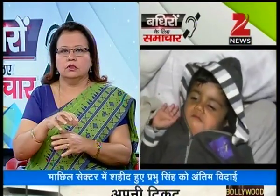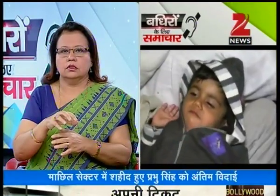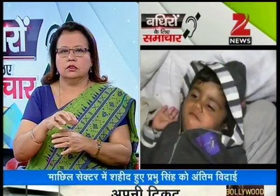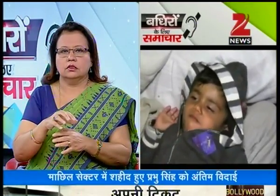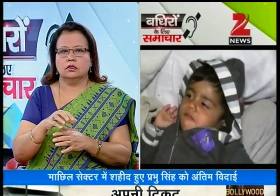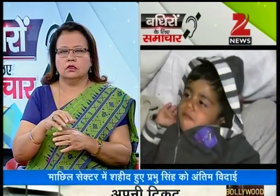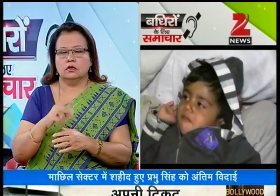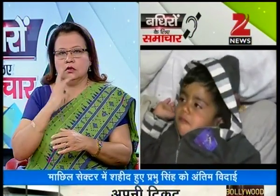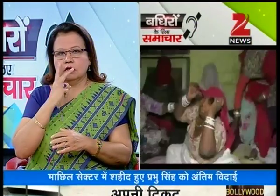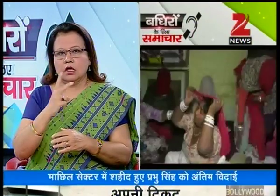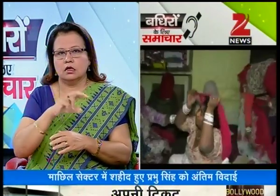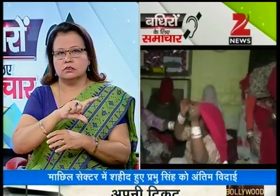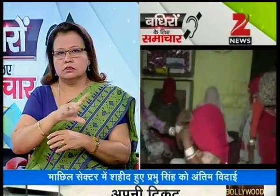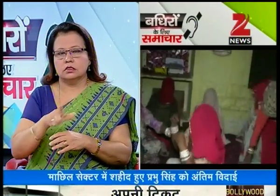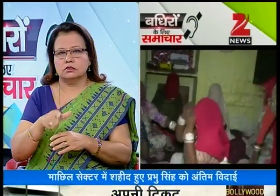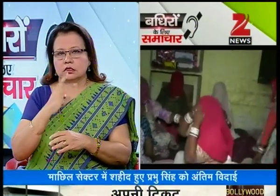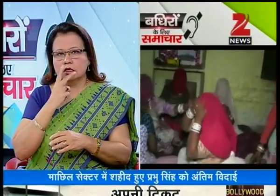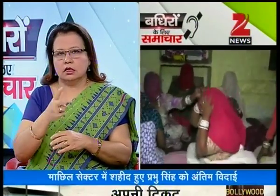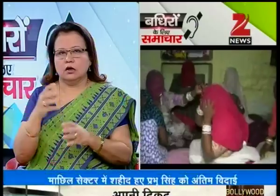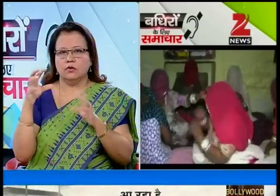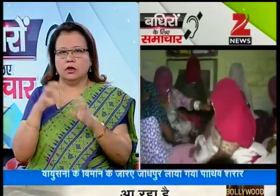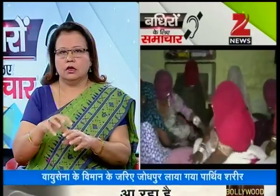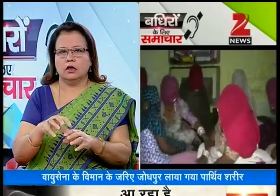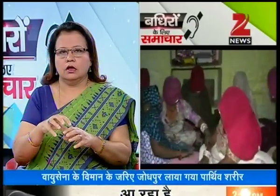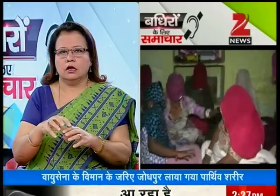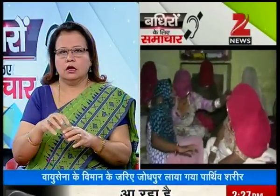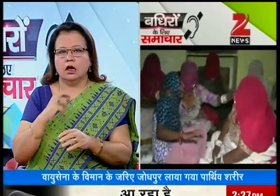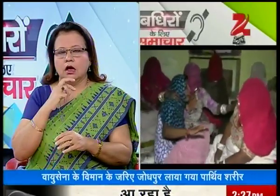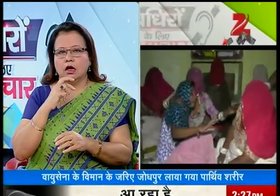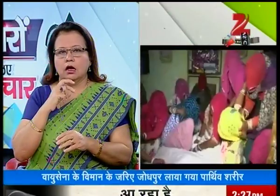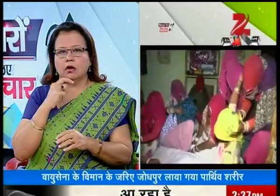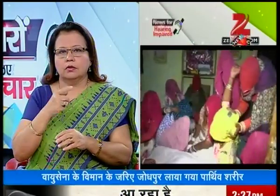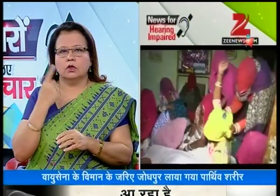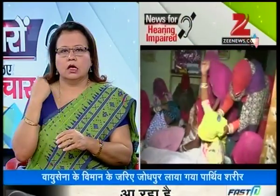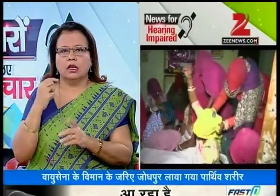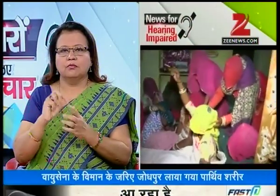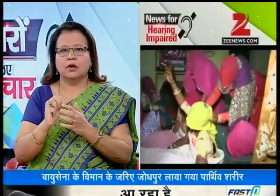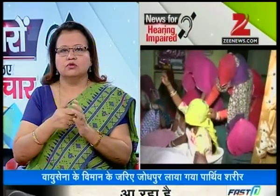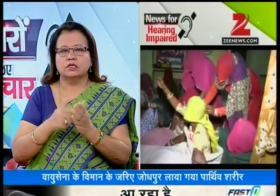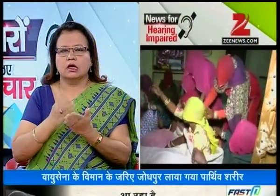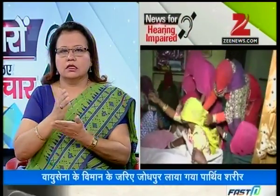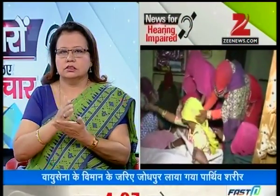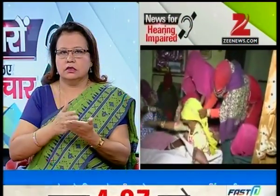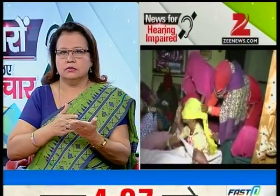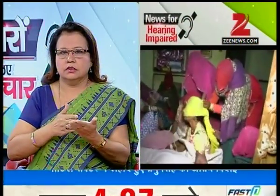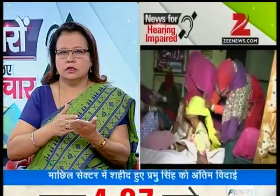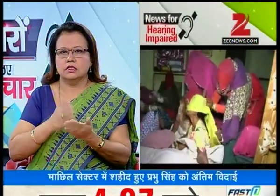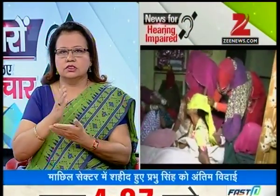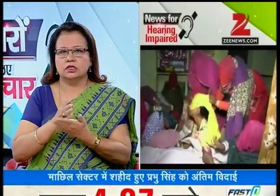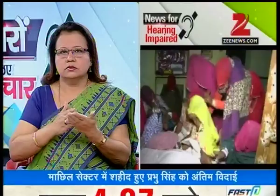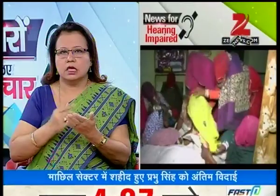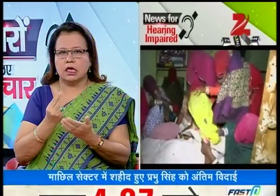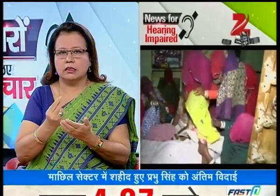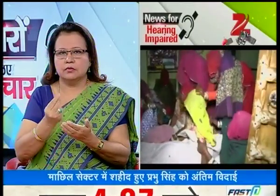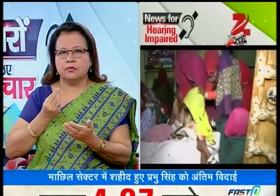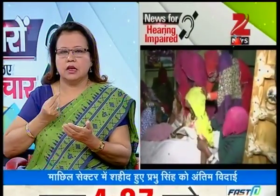है लोग प्रभु सिंह के अंतिम दर्शन करने के लिए खट्टा हुए हैं कल ही प्रभु सिंह का जन्मदिन भी था और